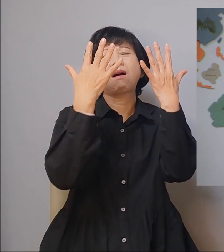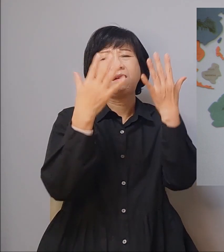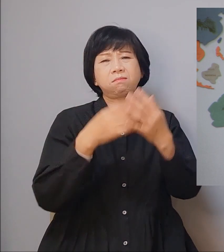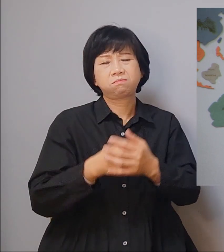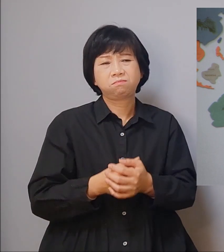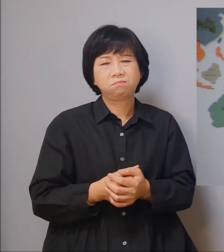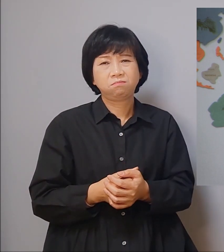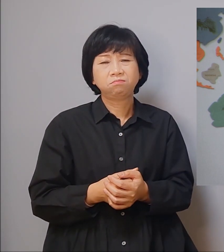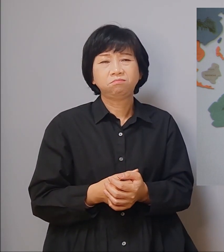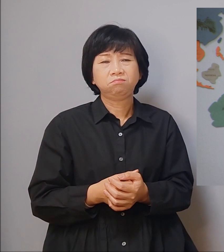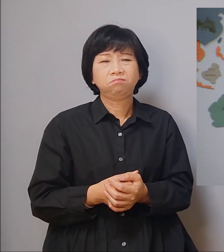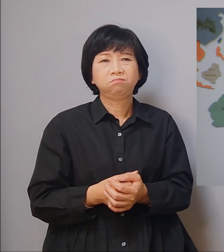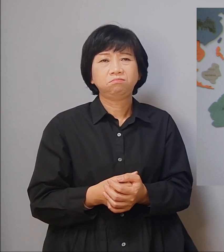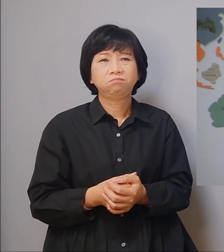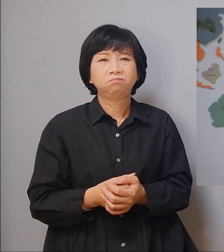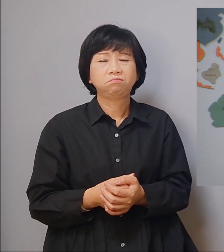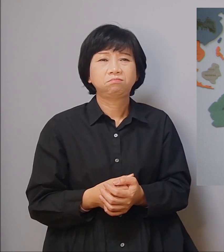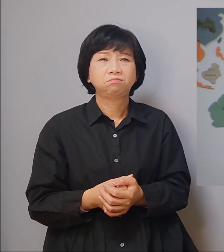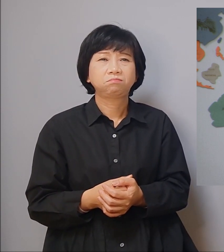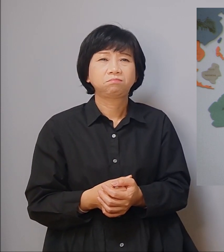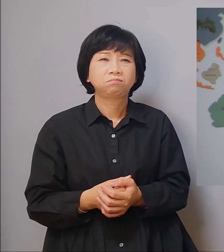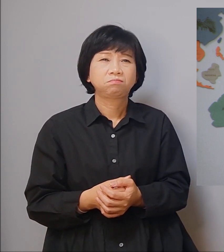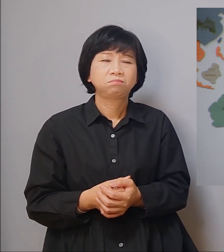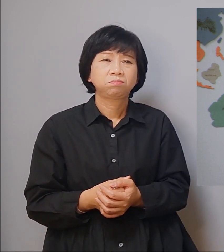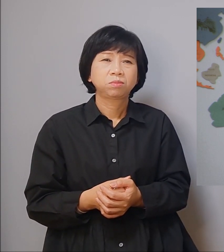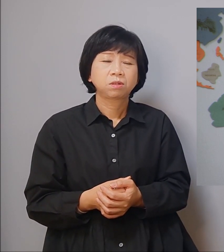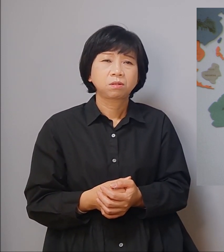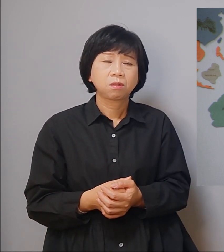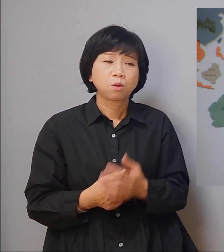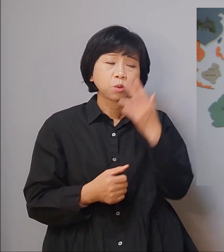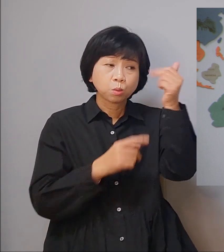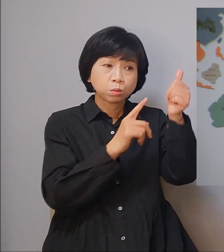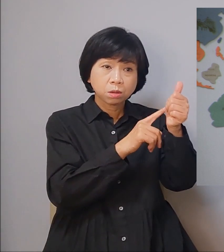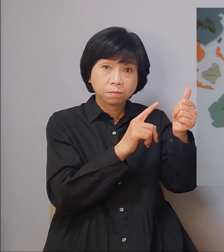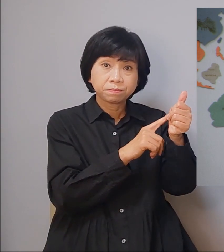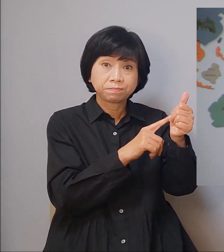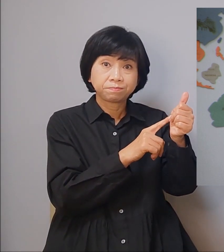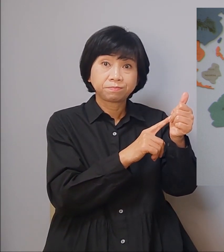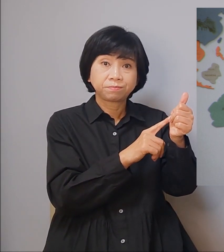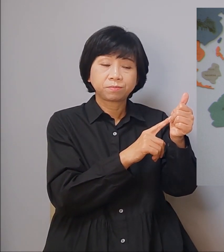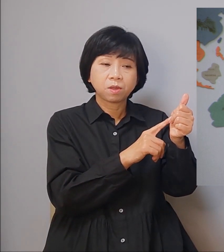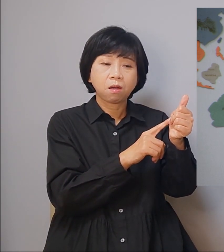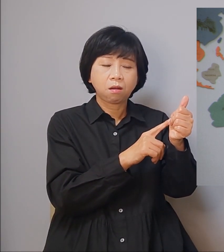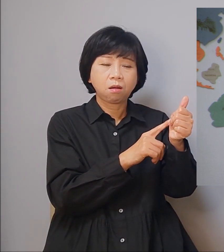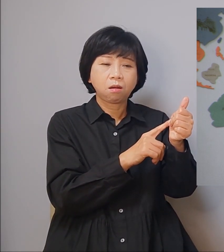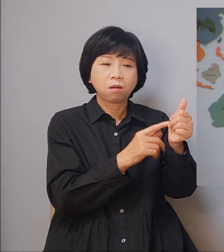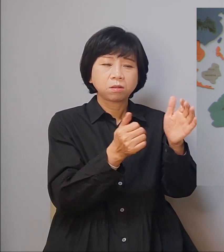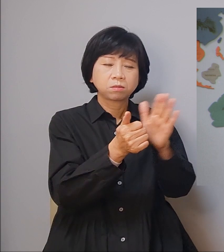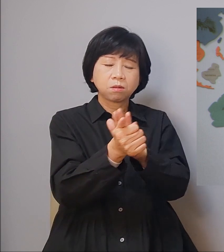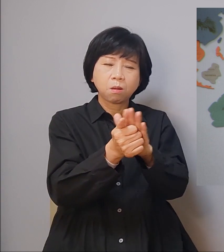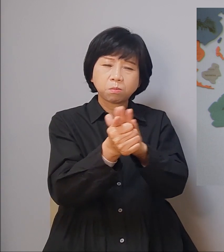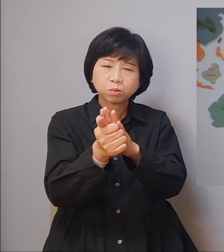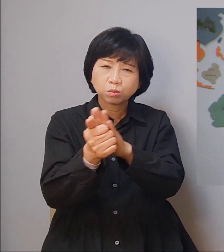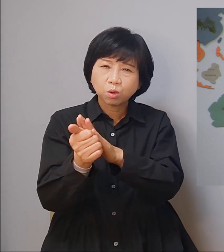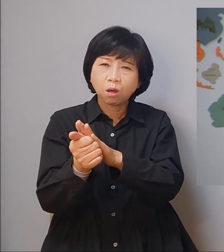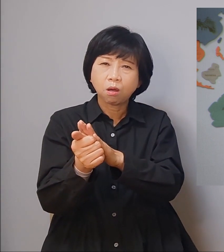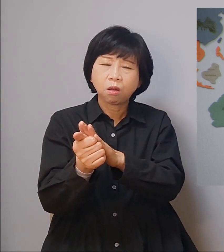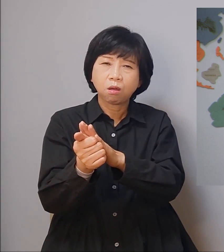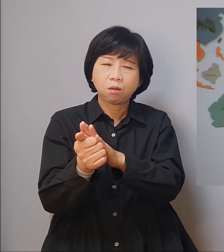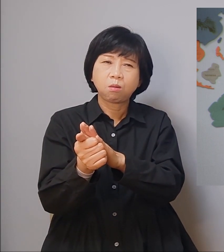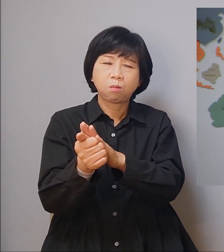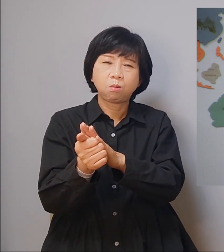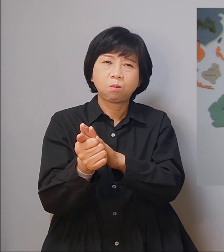연루된 것으로 짐작이 됩니다. 요셉은 감옥 안에서 이들의 시중까지 드는 거지요. 그렇게 해야 하나님은 그 다음 요셉의